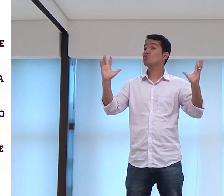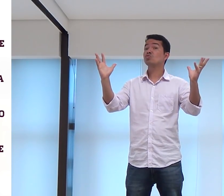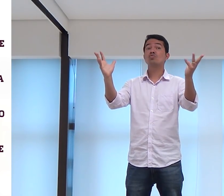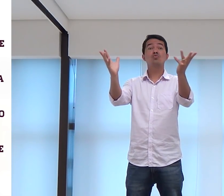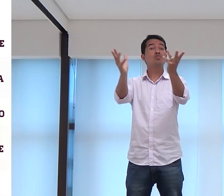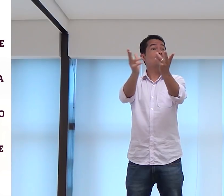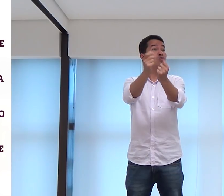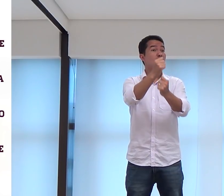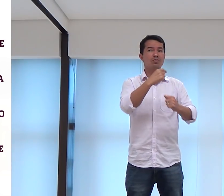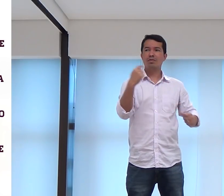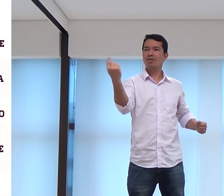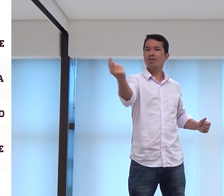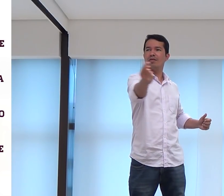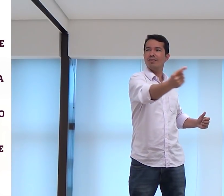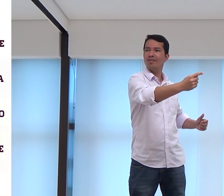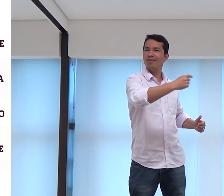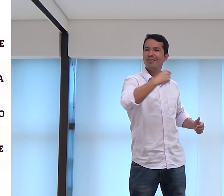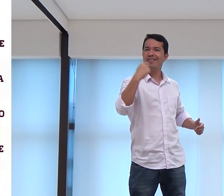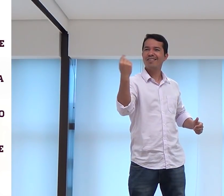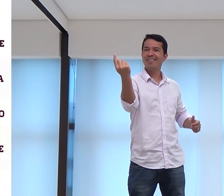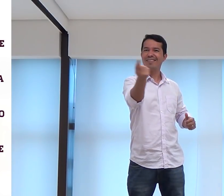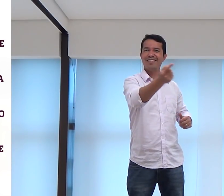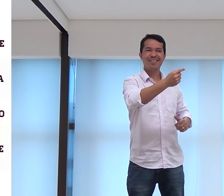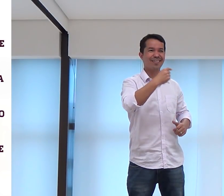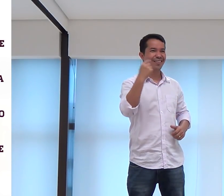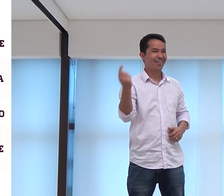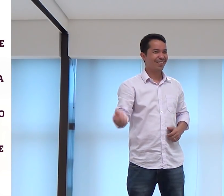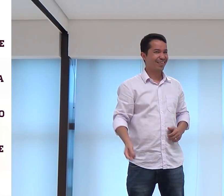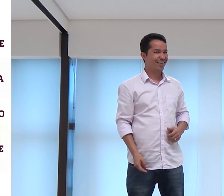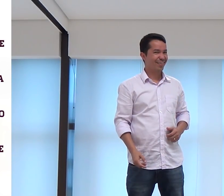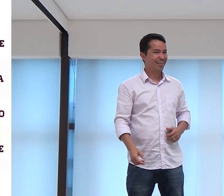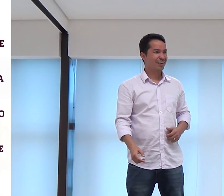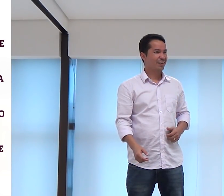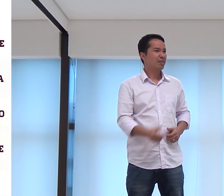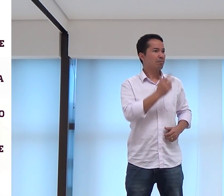A igreja. Todos nós somos a noiva de Cristo.